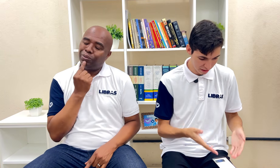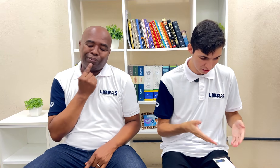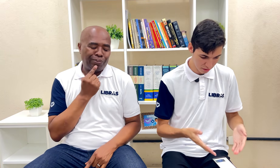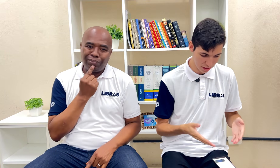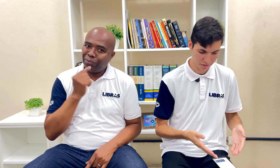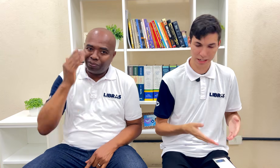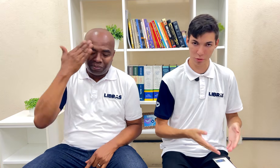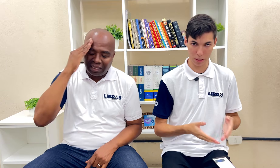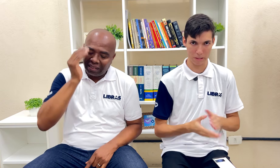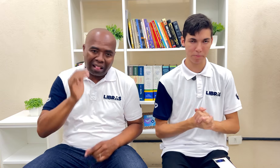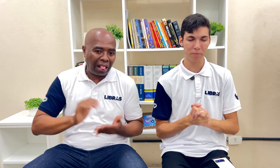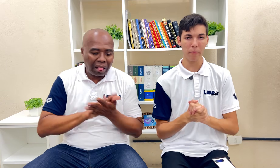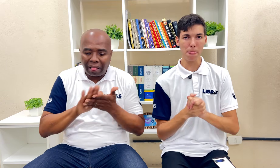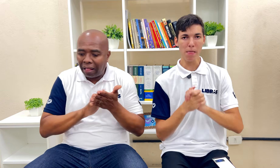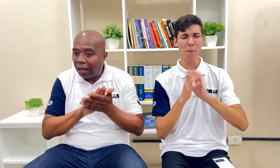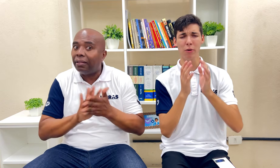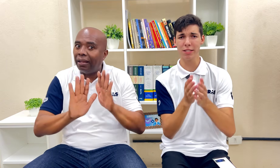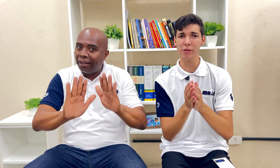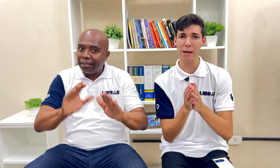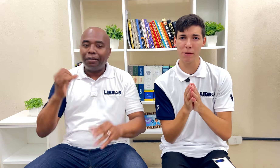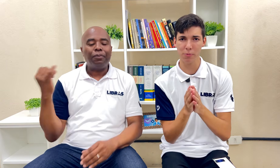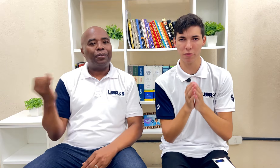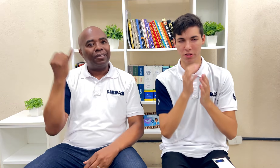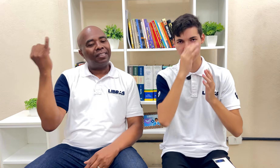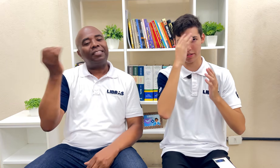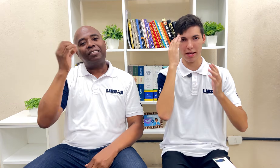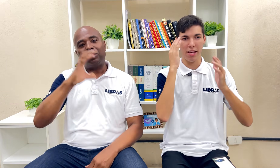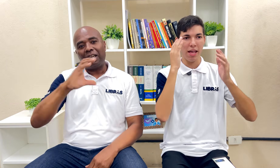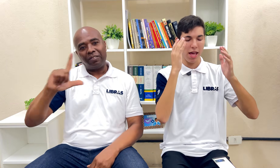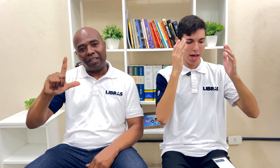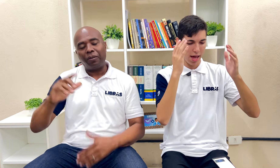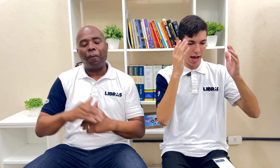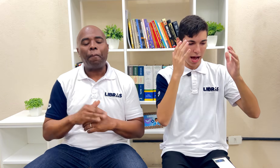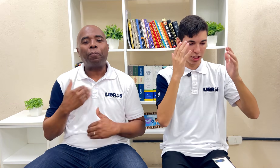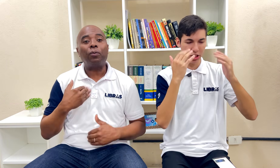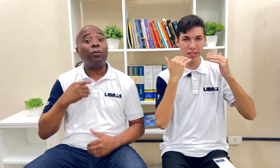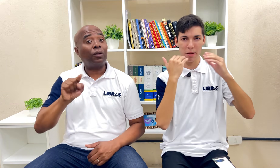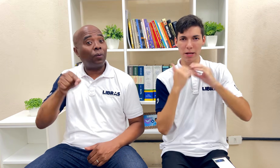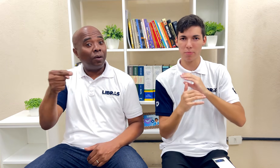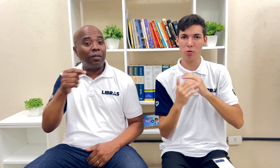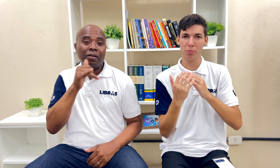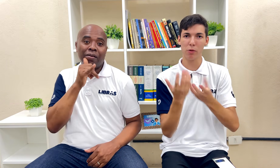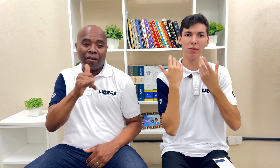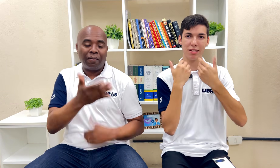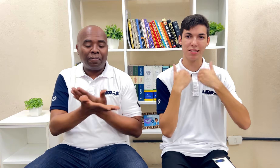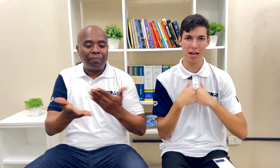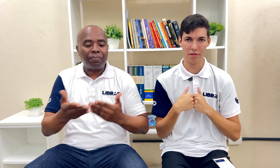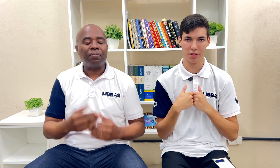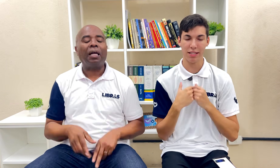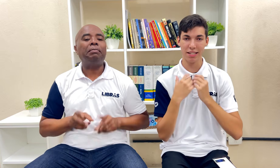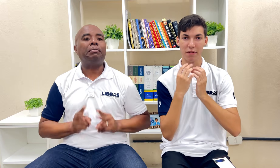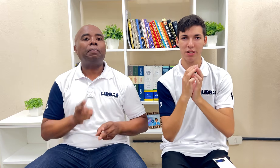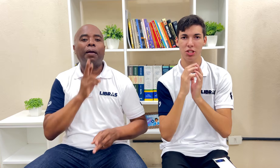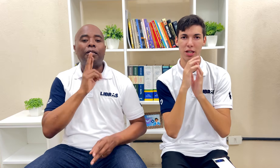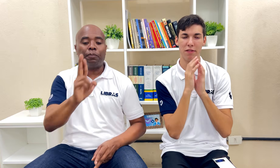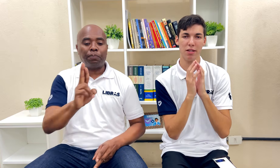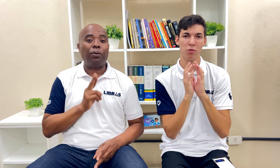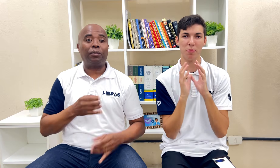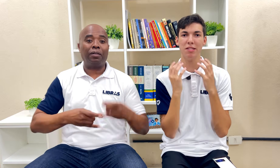dos classificadores. Uma coisa que eu queria pedir para vocês, a gente sempre responde perguntas nas lives, e dessa vez a gente quer fazer algo especial